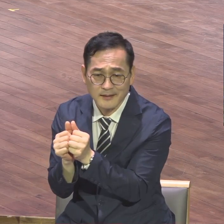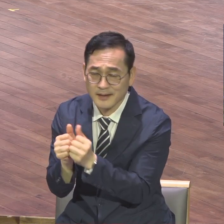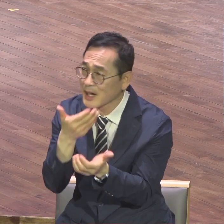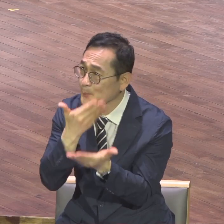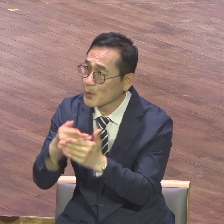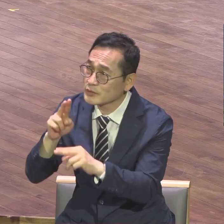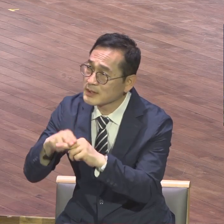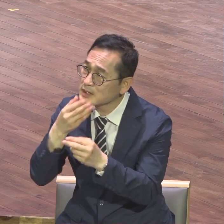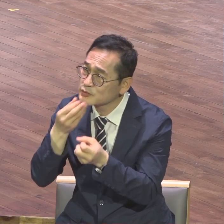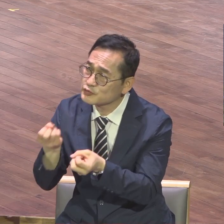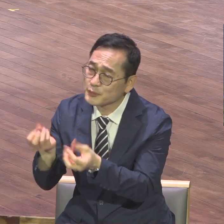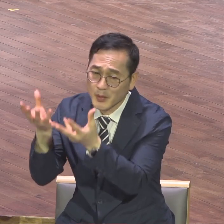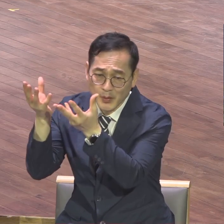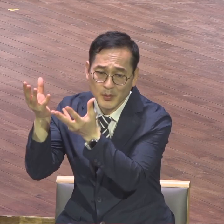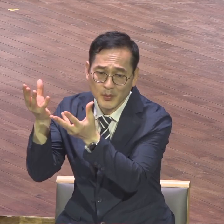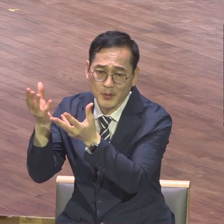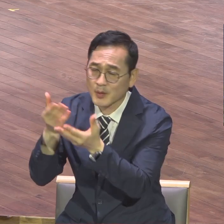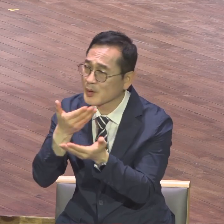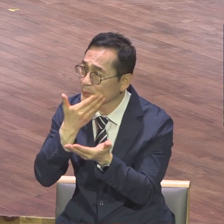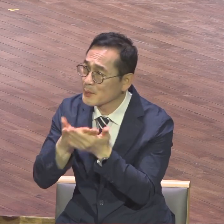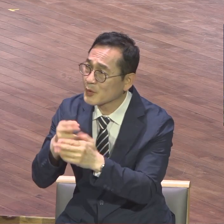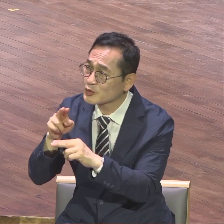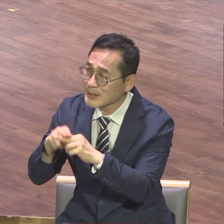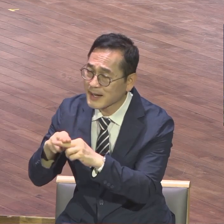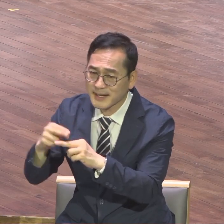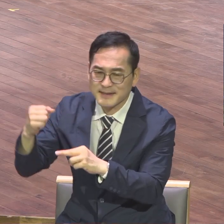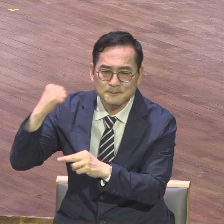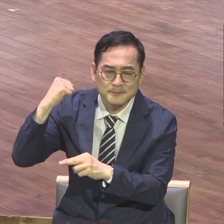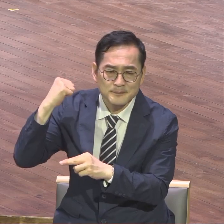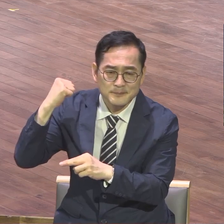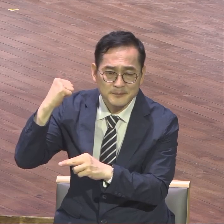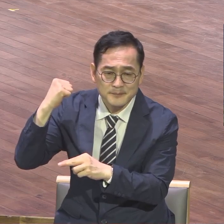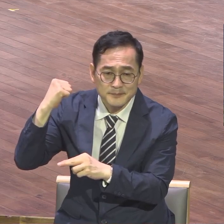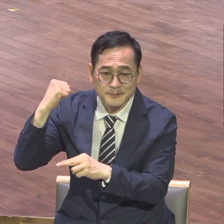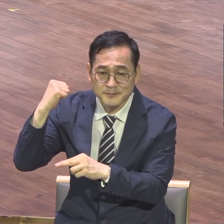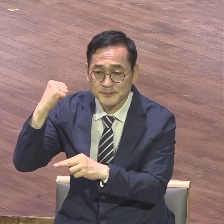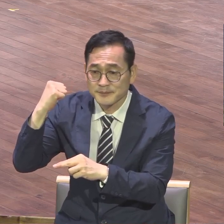보좌의 축복, 어? 보트론이 파워.